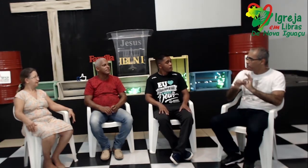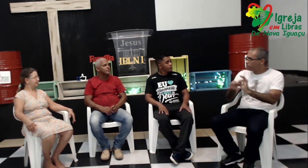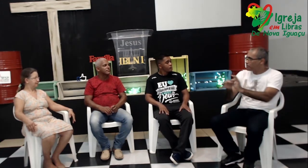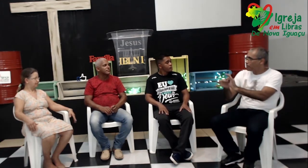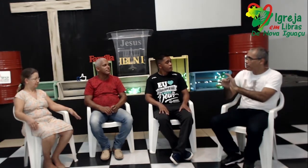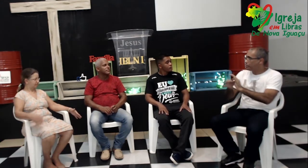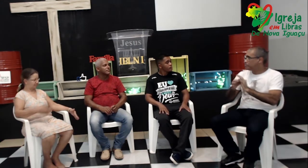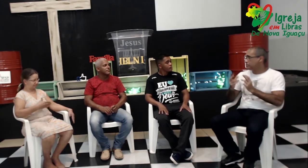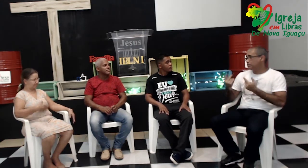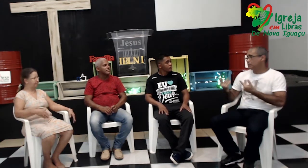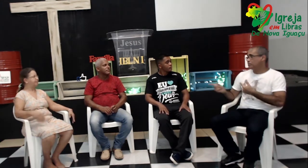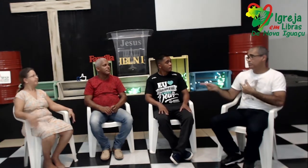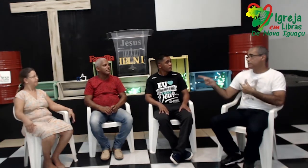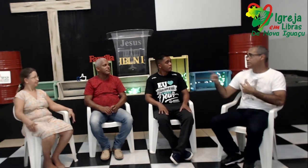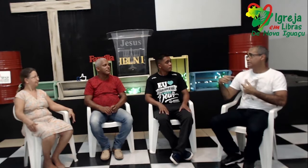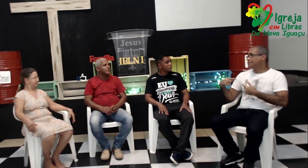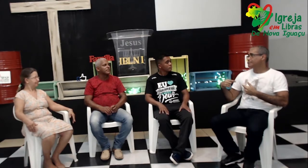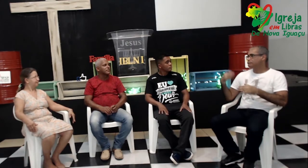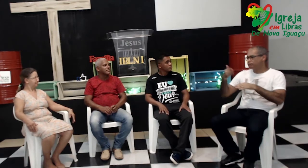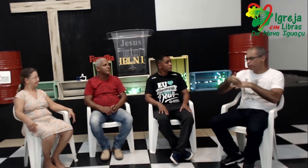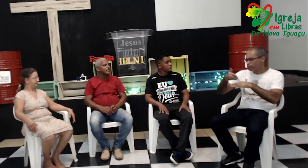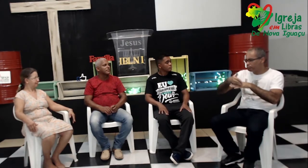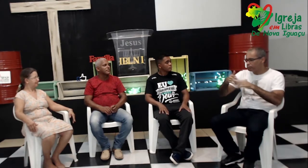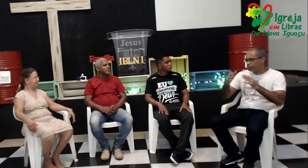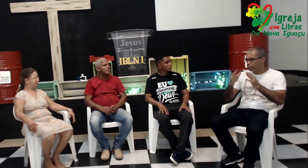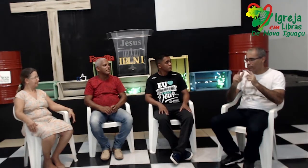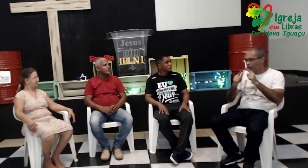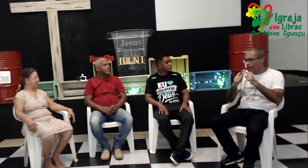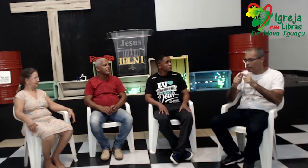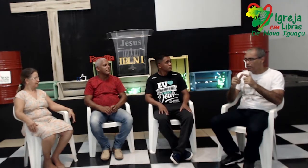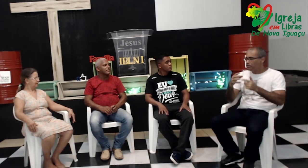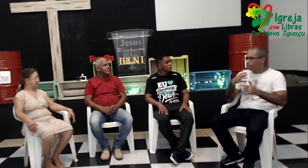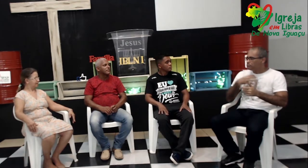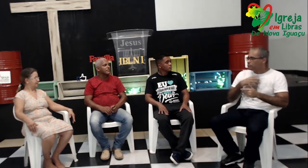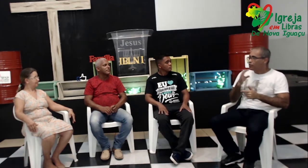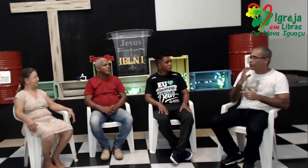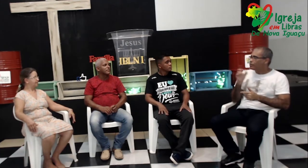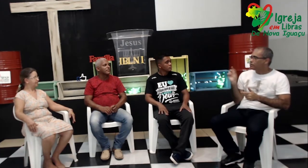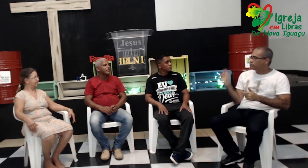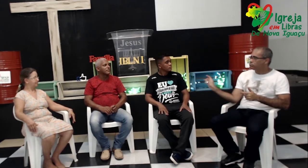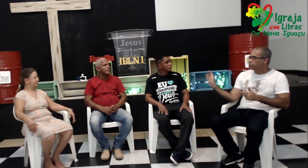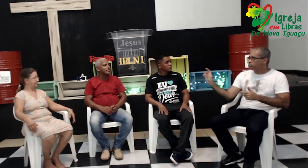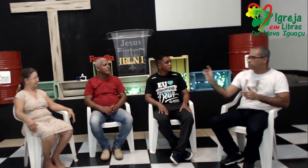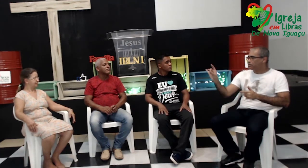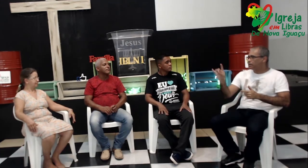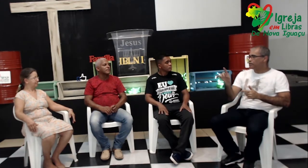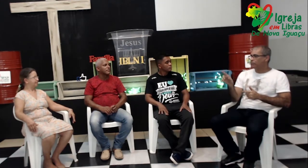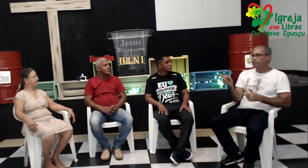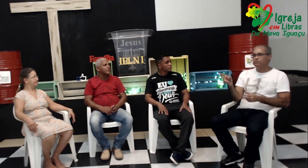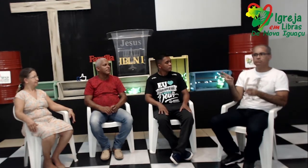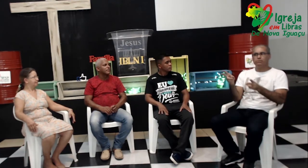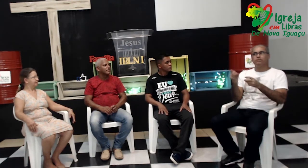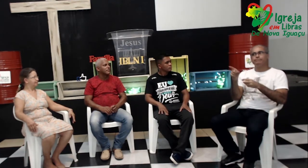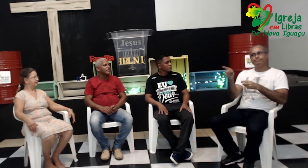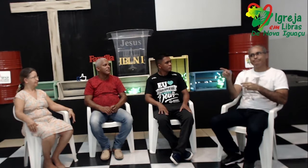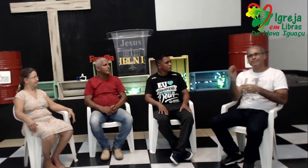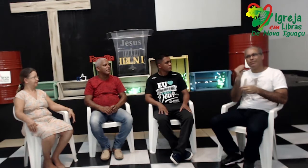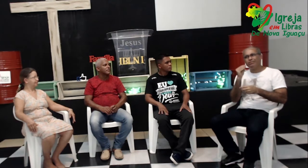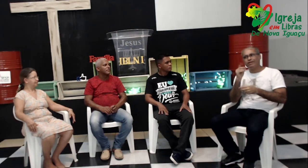uma igreja, estarmos unidos em união, precisamos conhecer cada